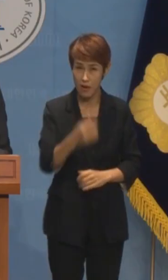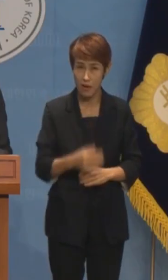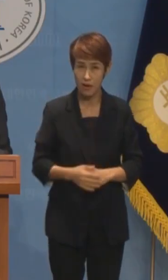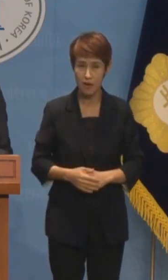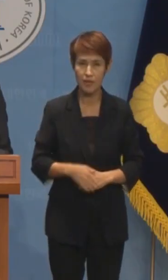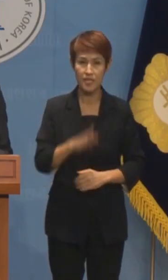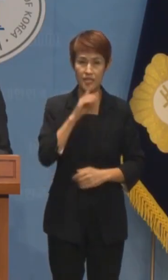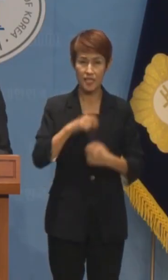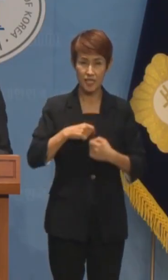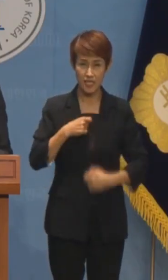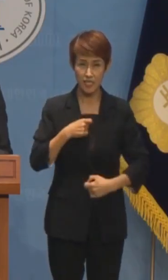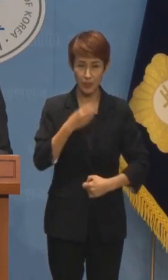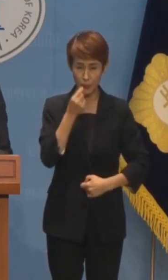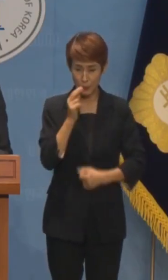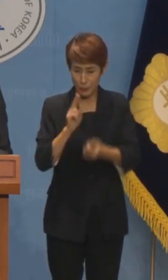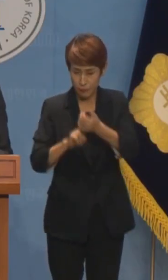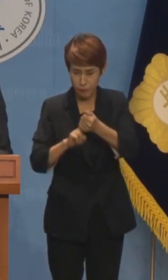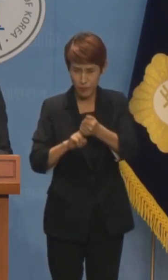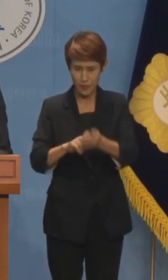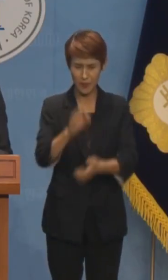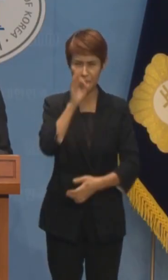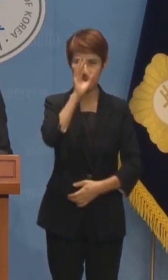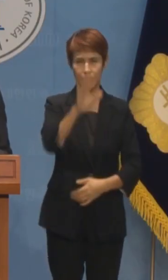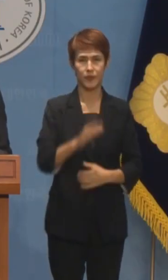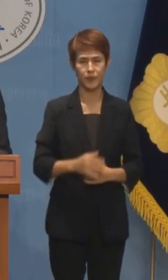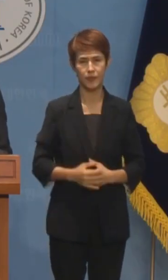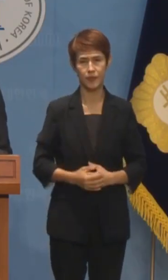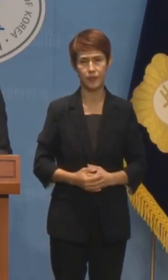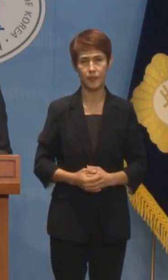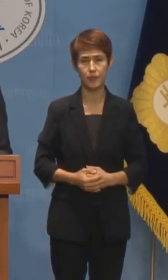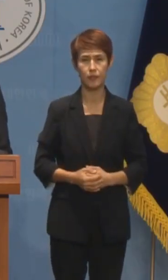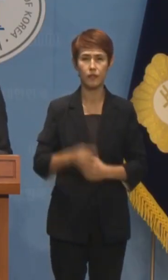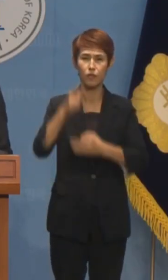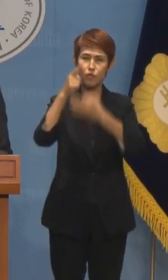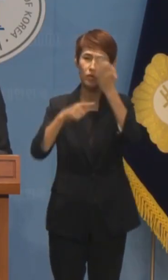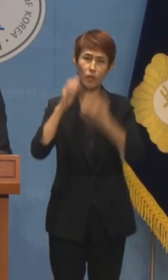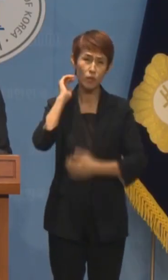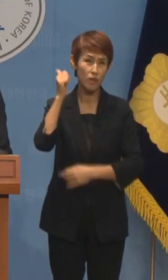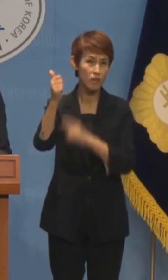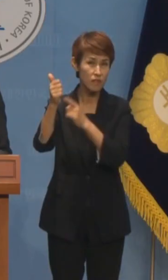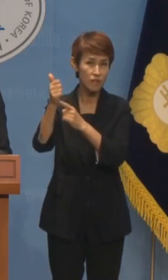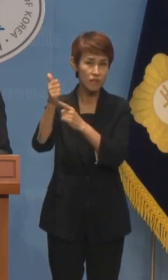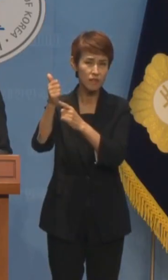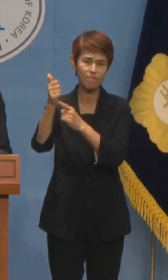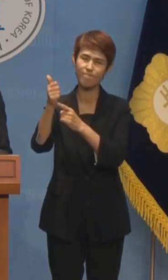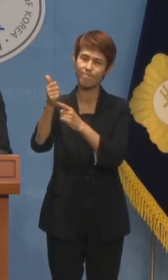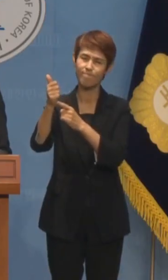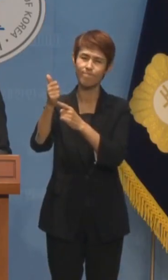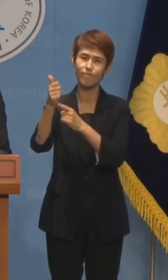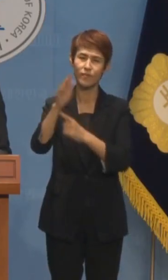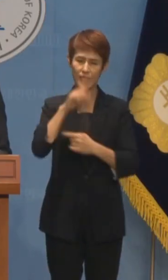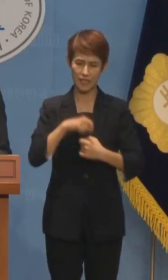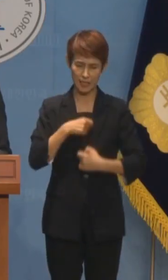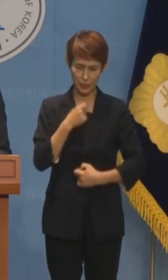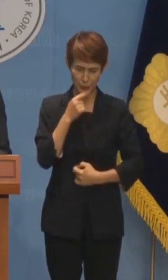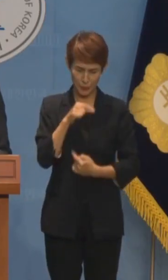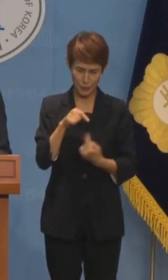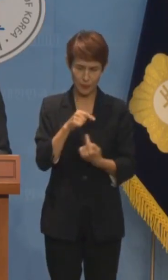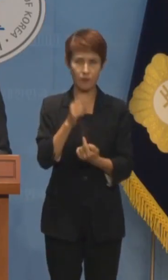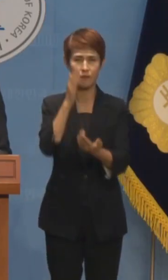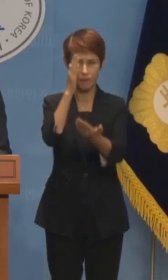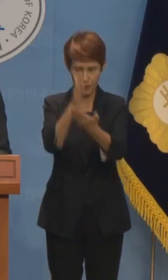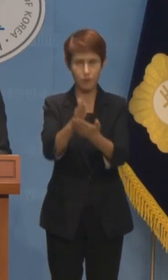진실은 감출 수도 덮을 수도 없습니다. 윤석열 대통령은 허망한 진실 회피를